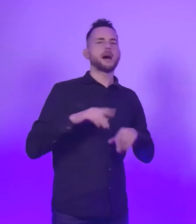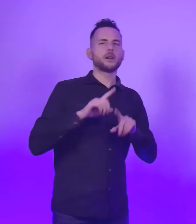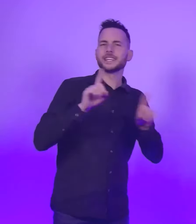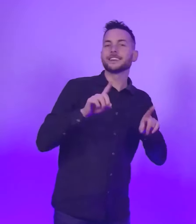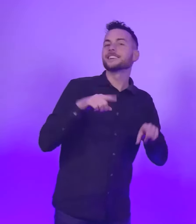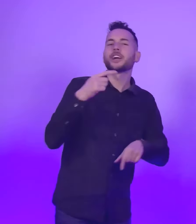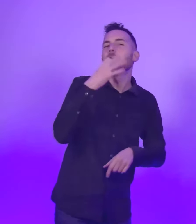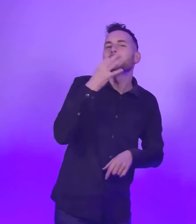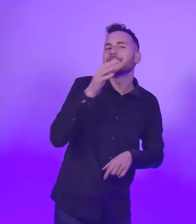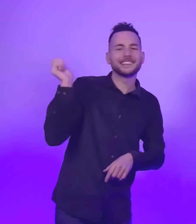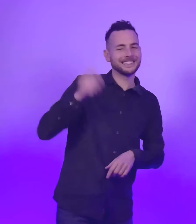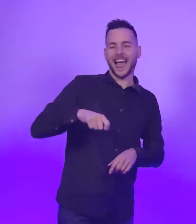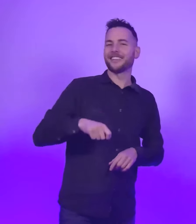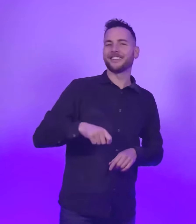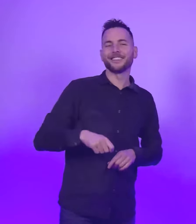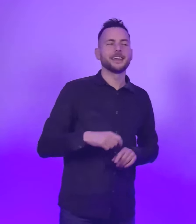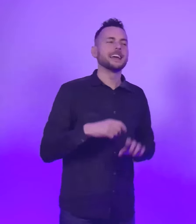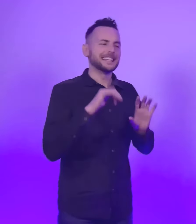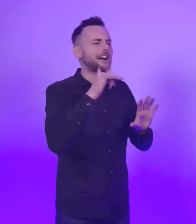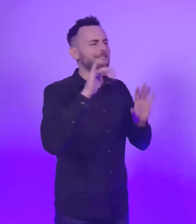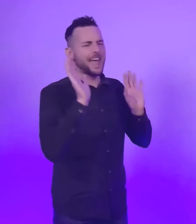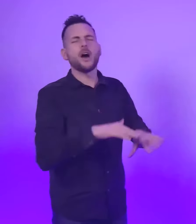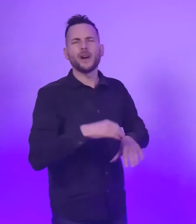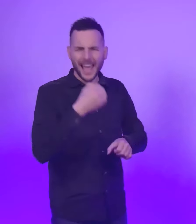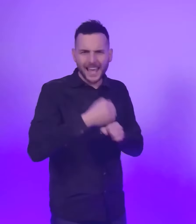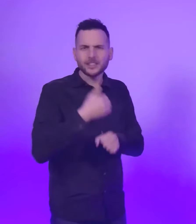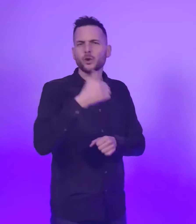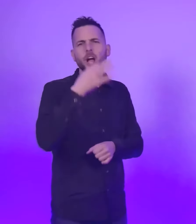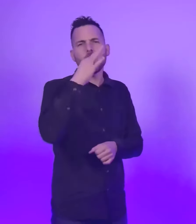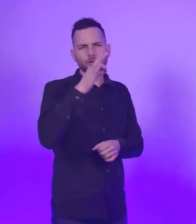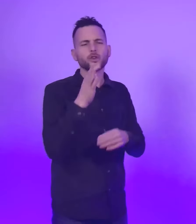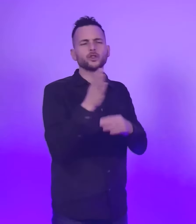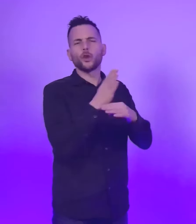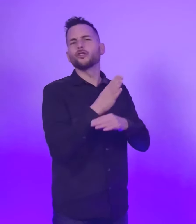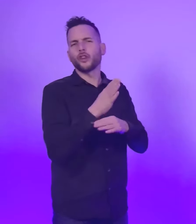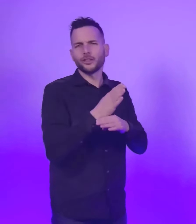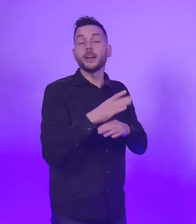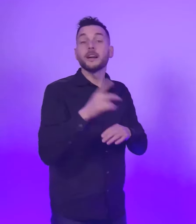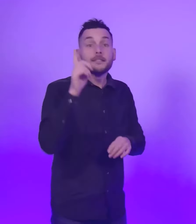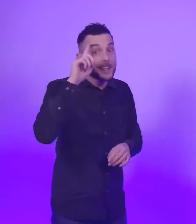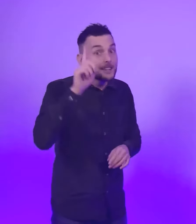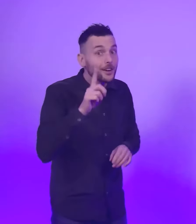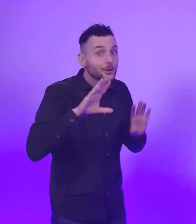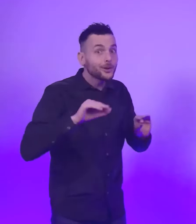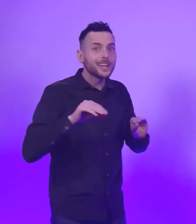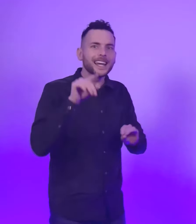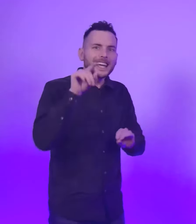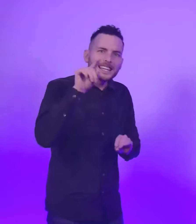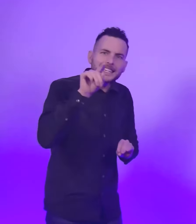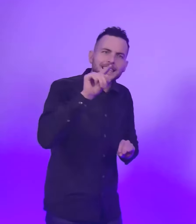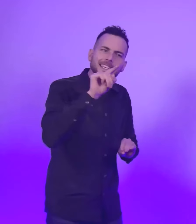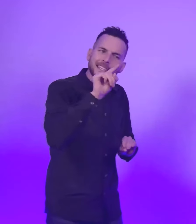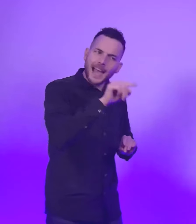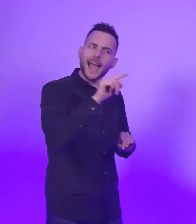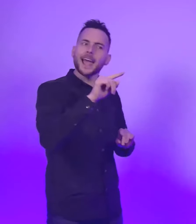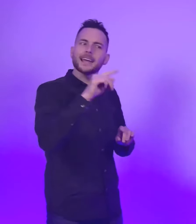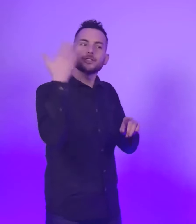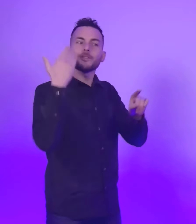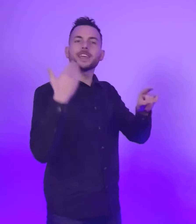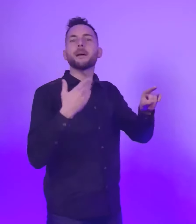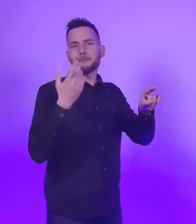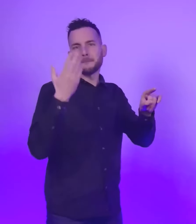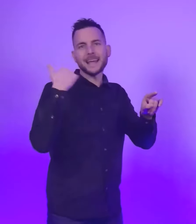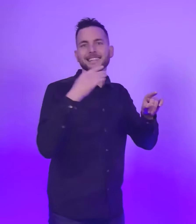slaan. Jawel, er zit echt wel een goed antwoord tussen. Nou. Weet je wat we doen? Nou. Jij gaat even die meisjes tellen. Dan tel ik de jongens.